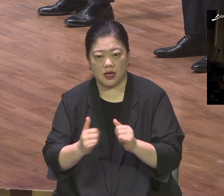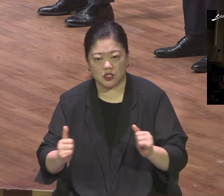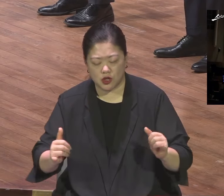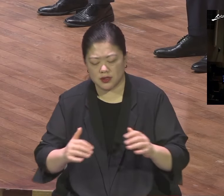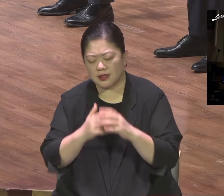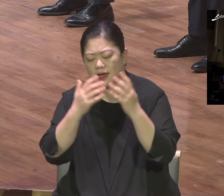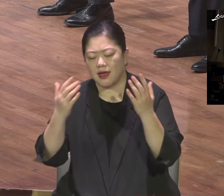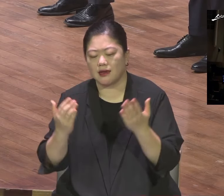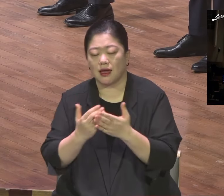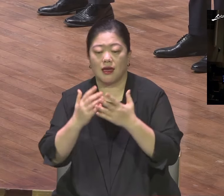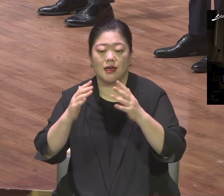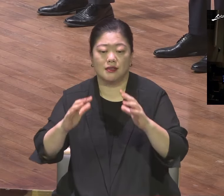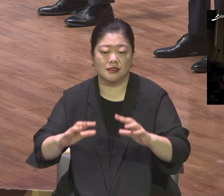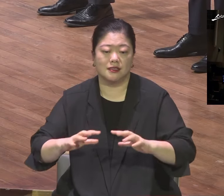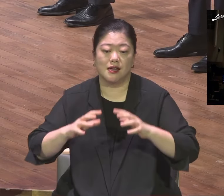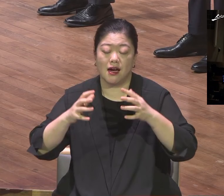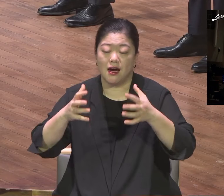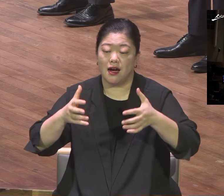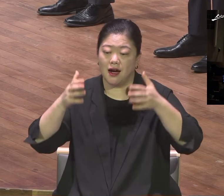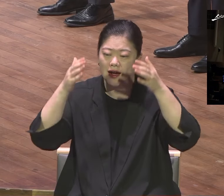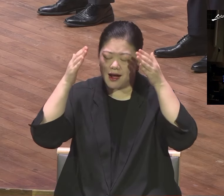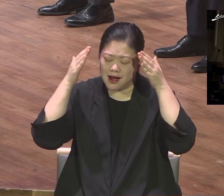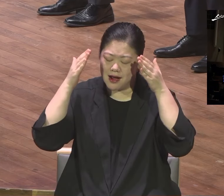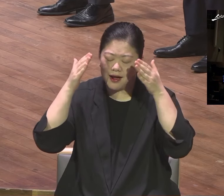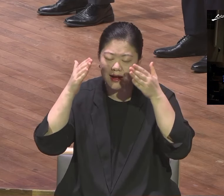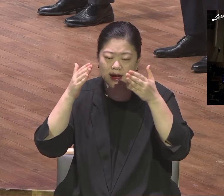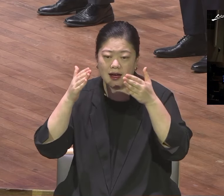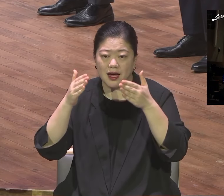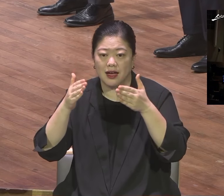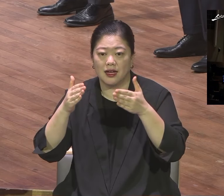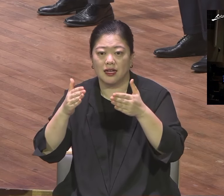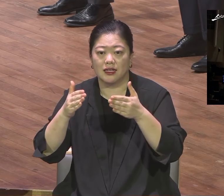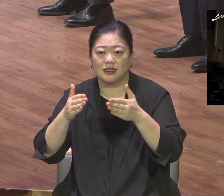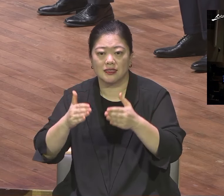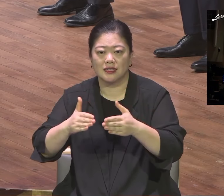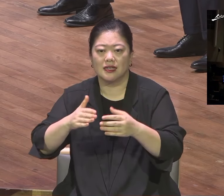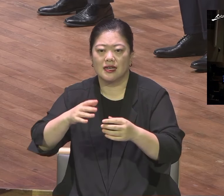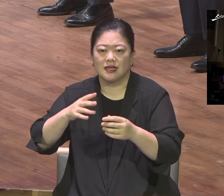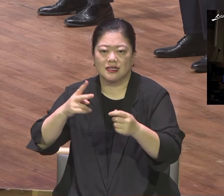민족과 전 세계를 향한